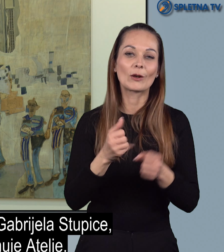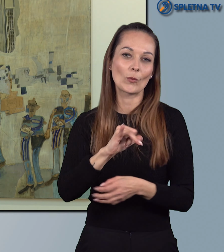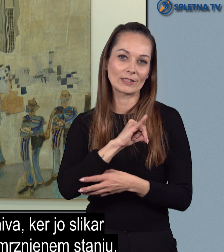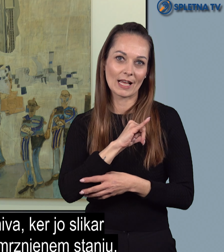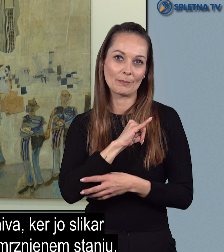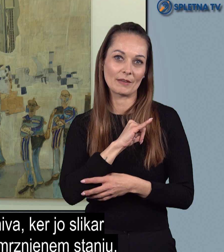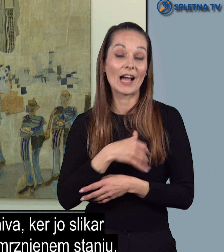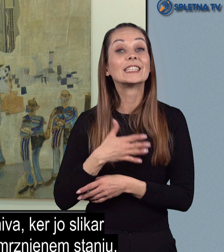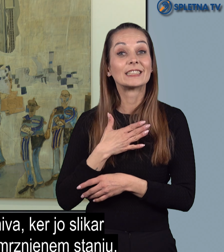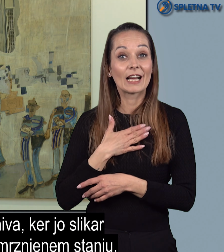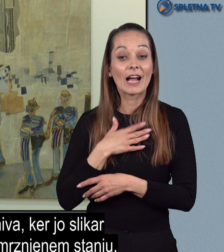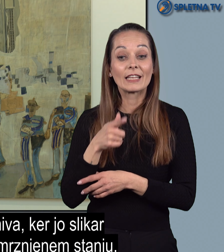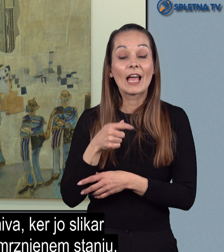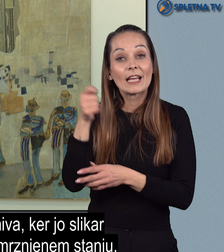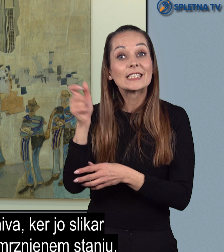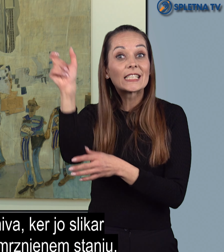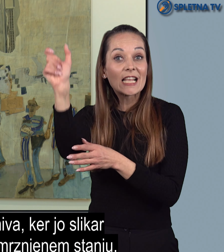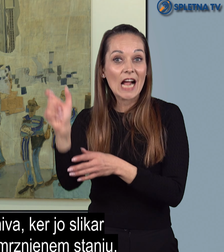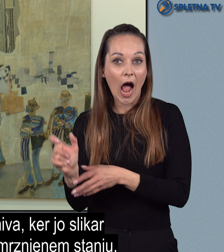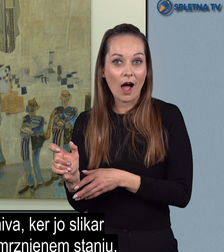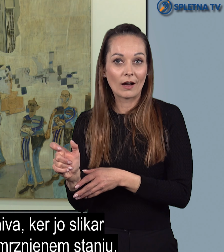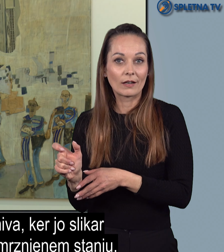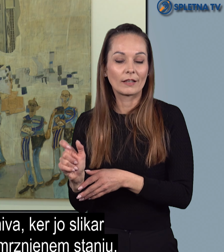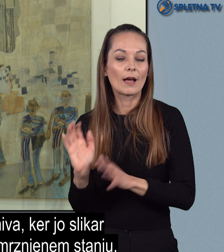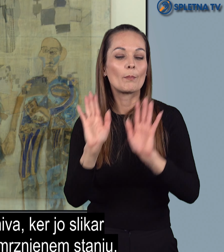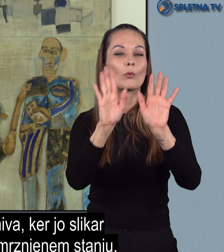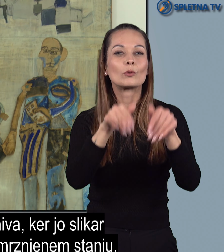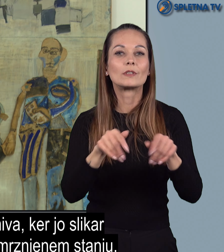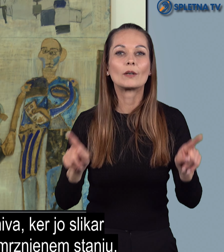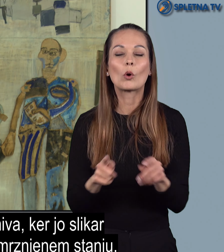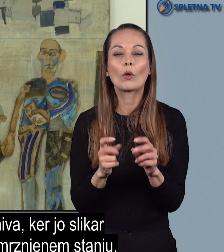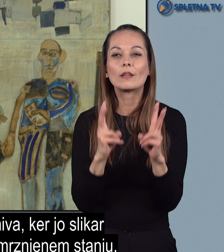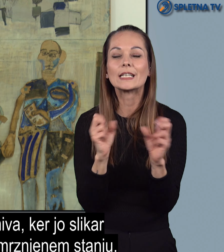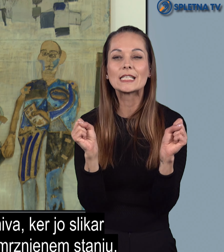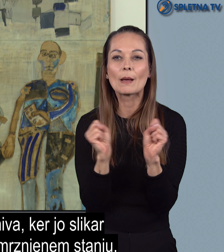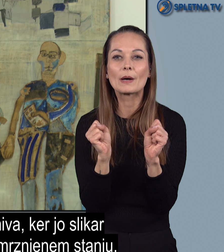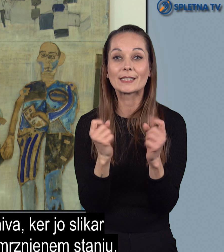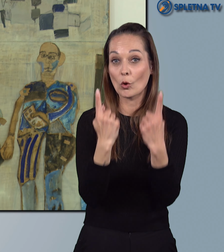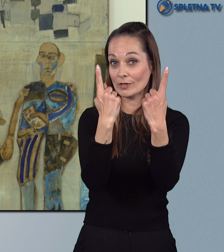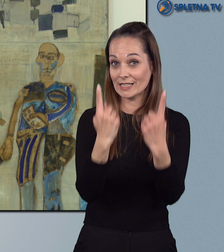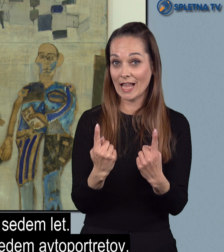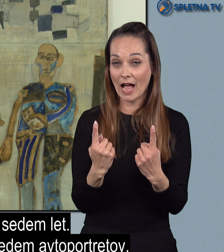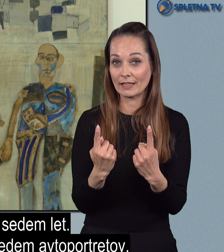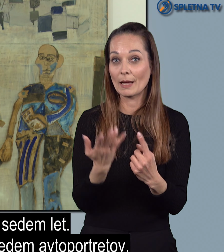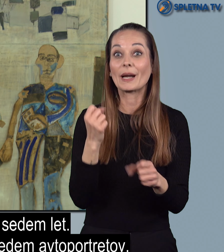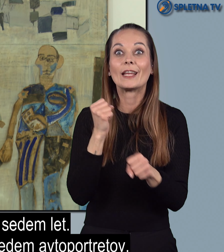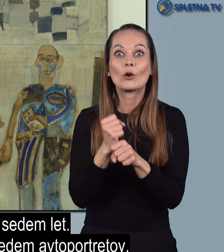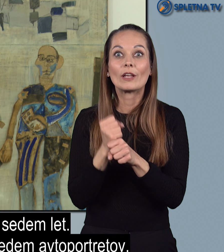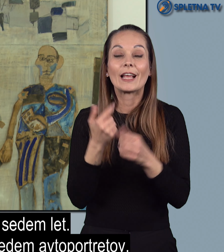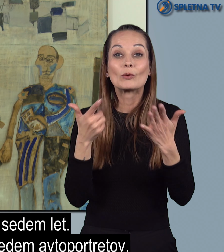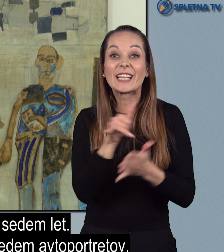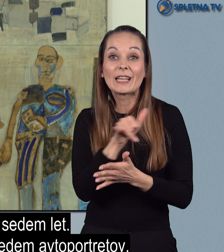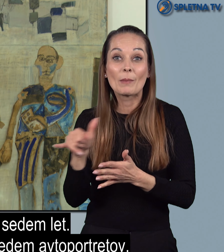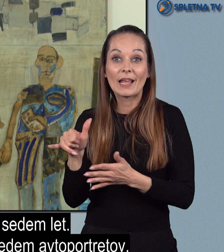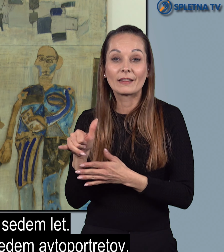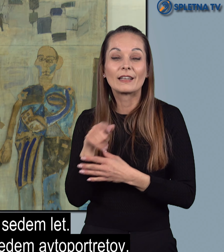je zelo zanimiva, zato ker je slikar jo pustil v nekem zamrznjenem stanju, delal jo je 7